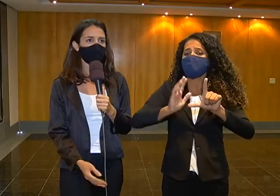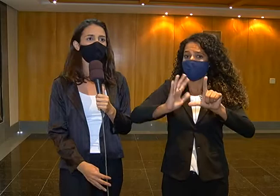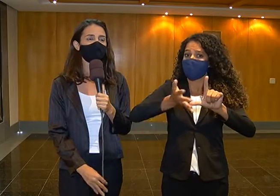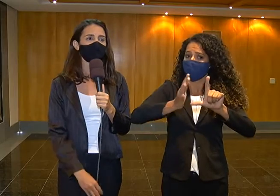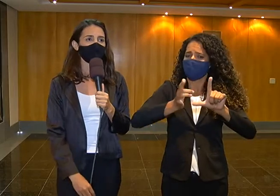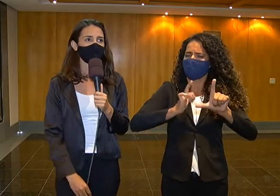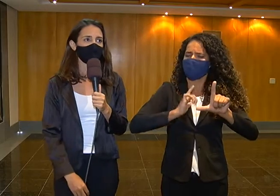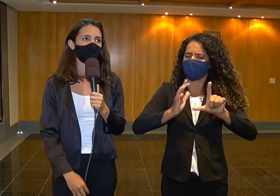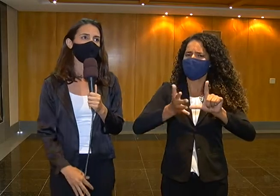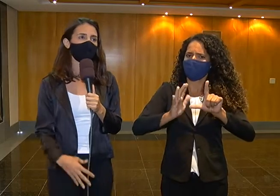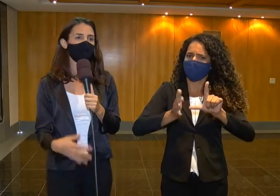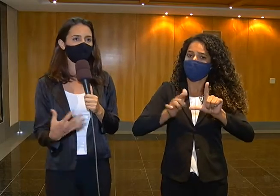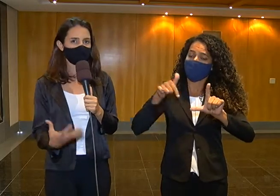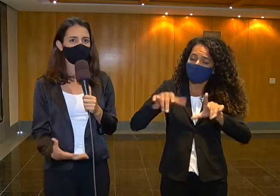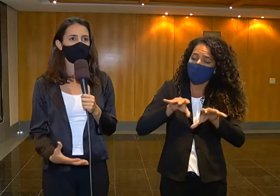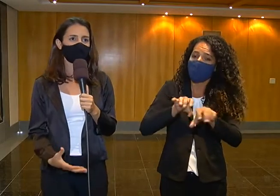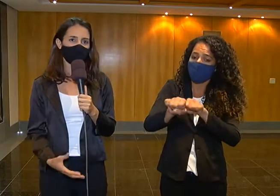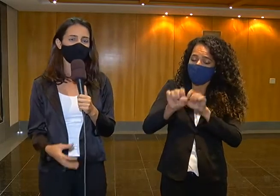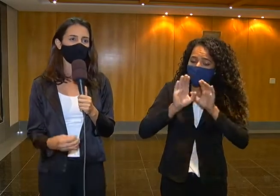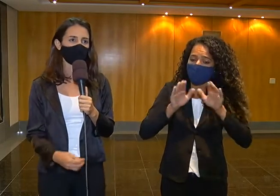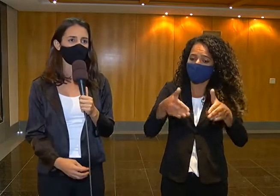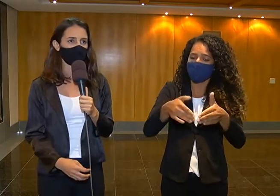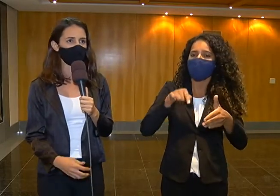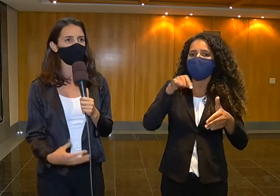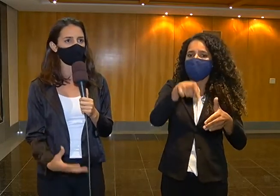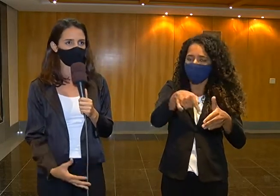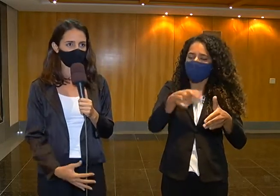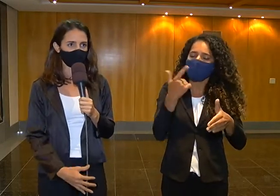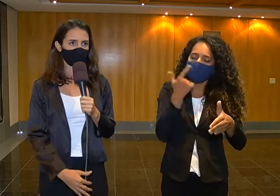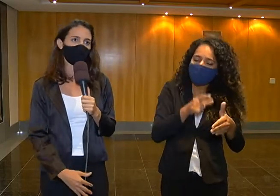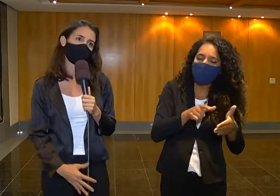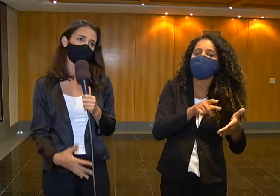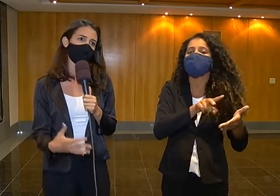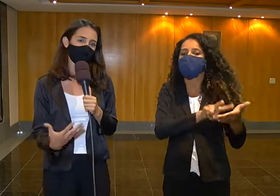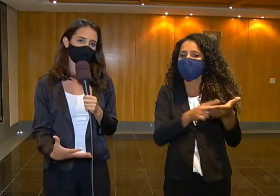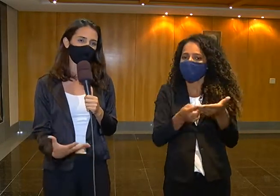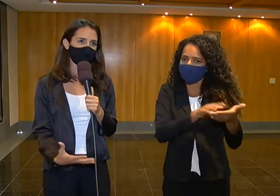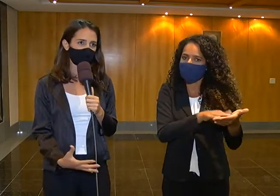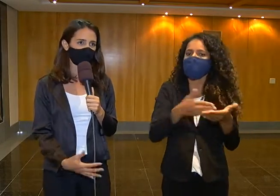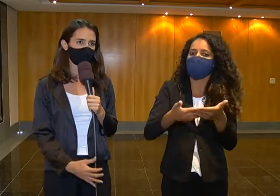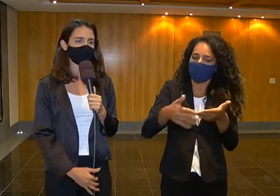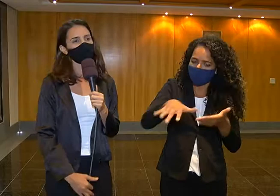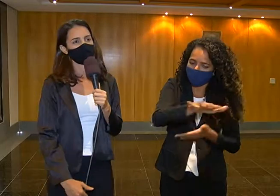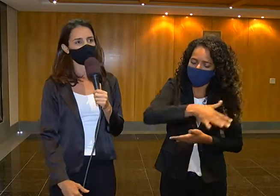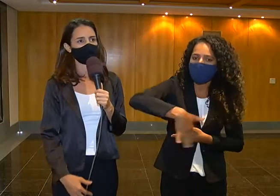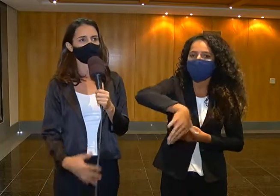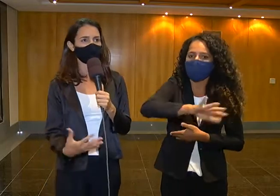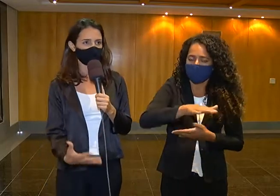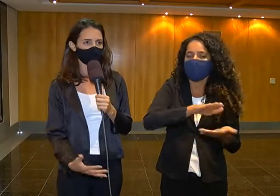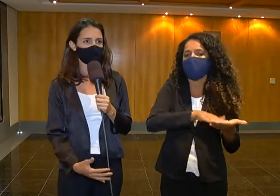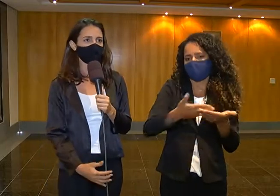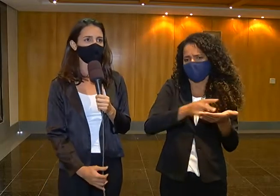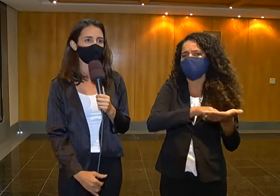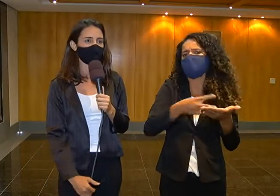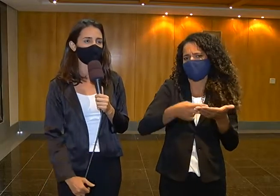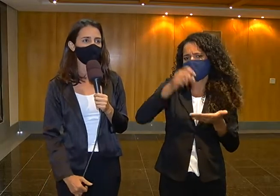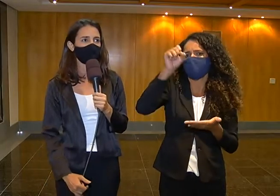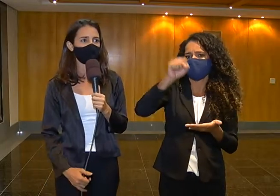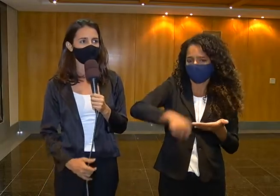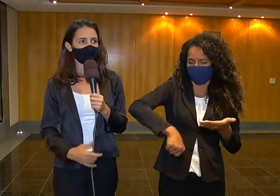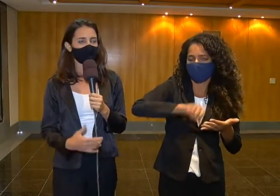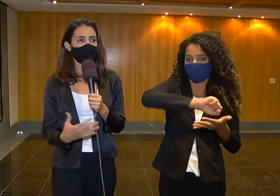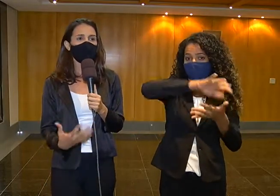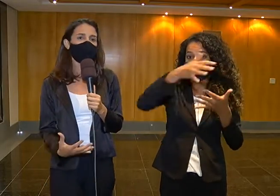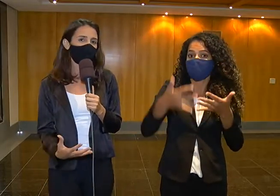Letras Libras, né? Que é a formação específica para atuar nesse contexto, nessa função de tradução e interpretação para